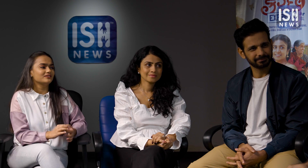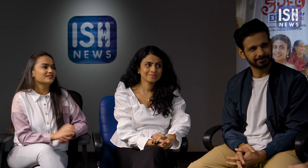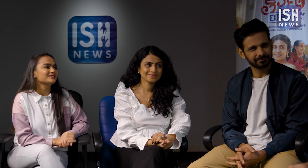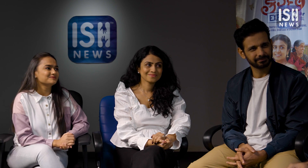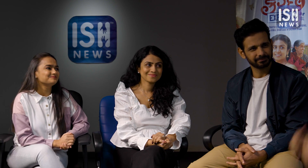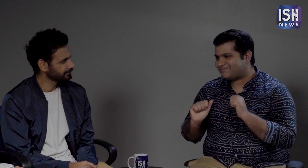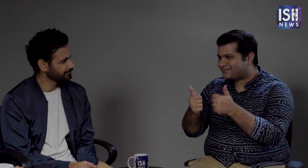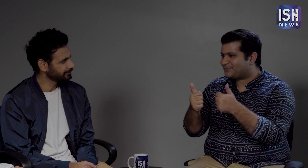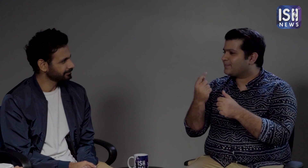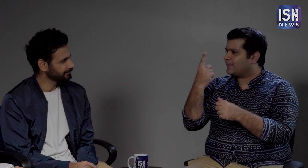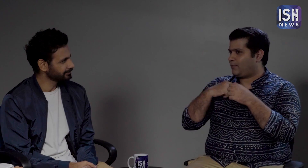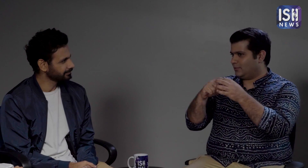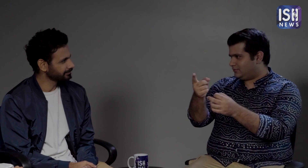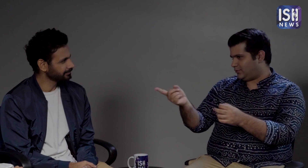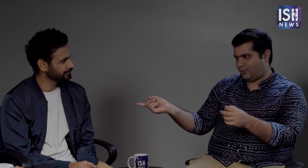कम टुगेदर.